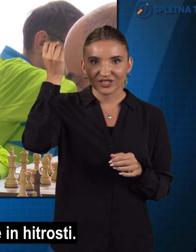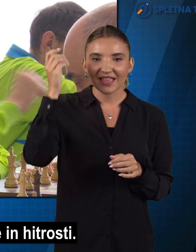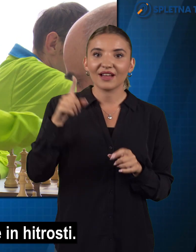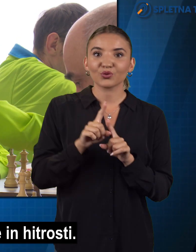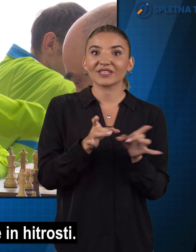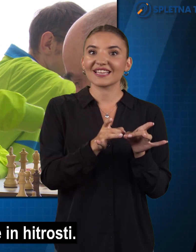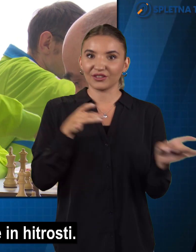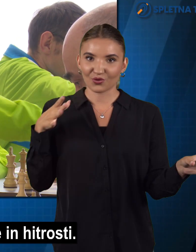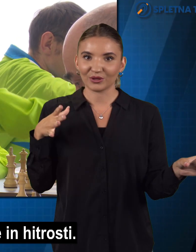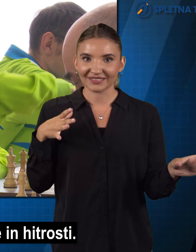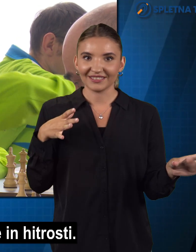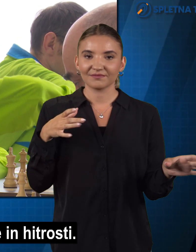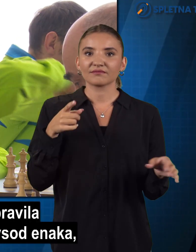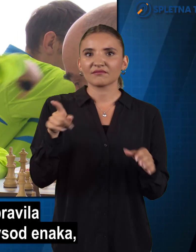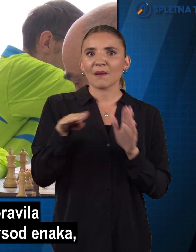hitrosti.